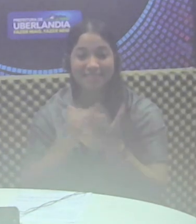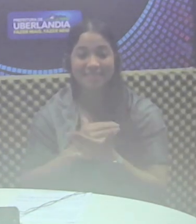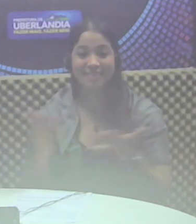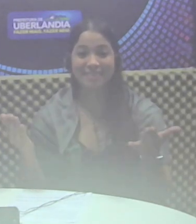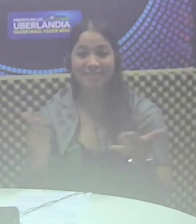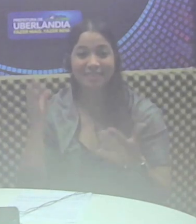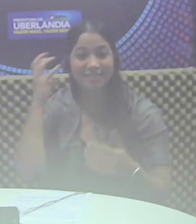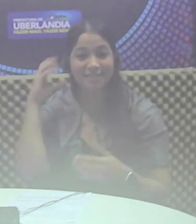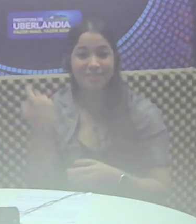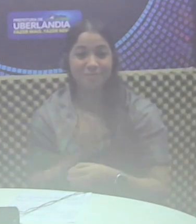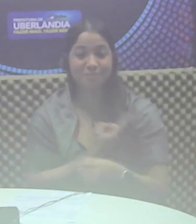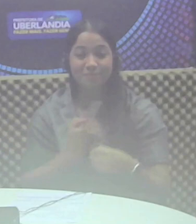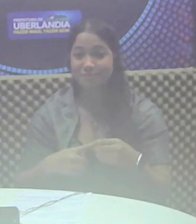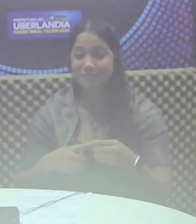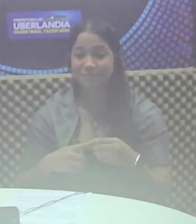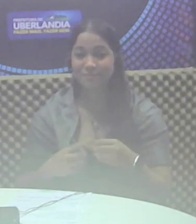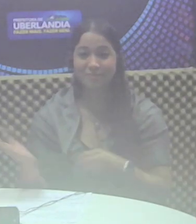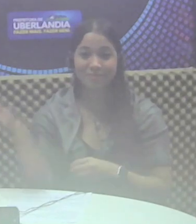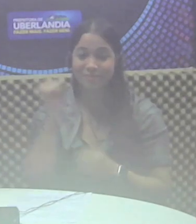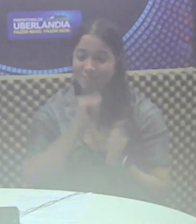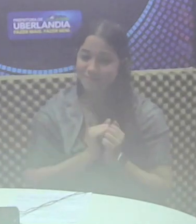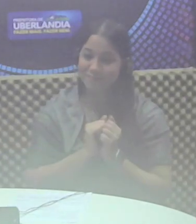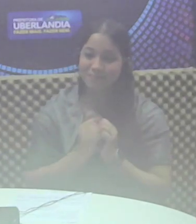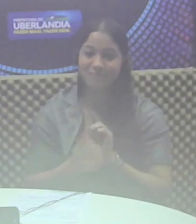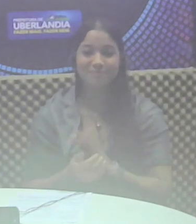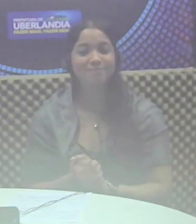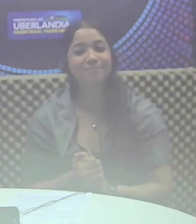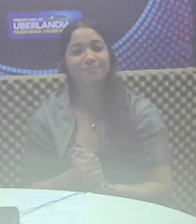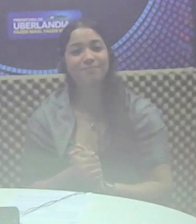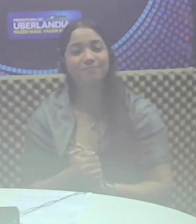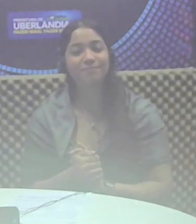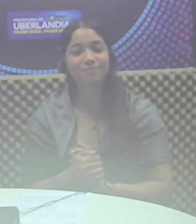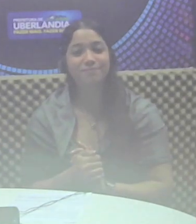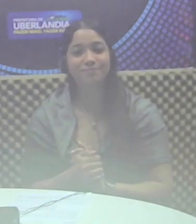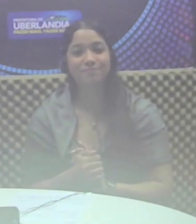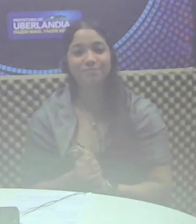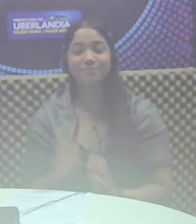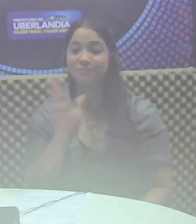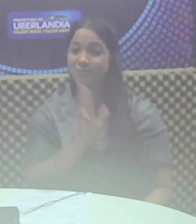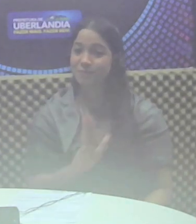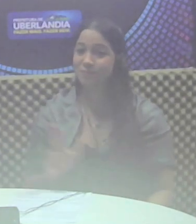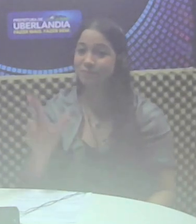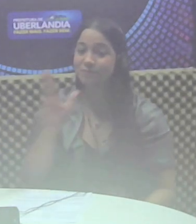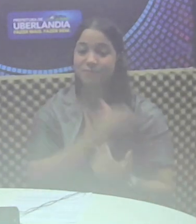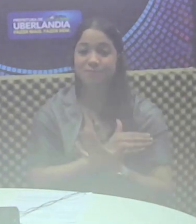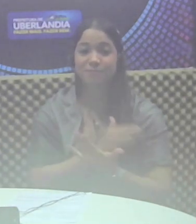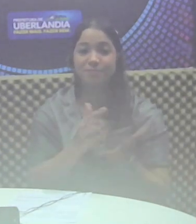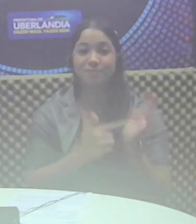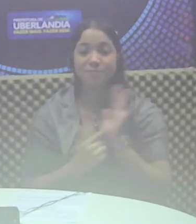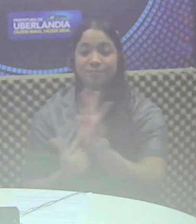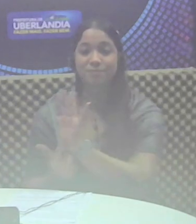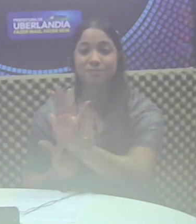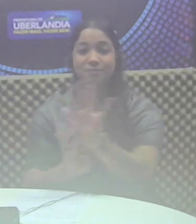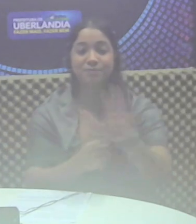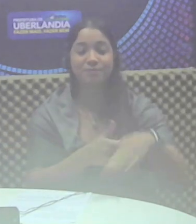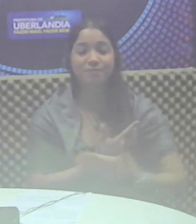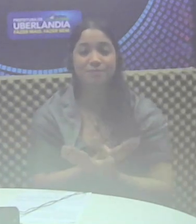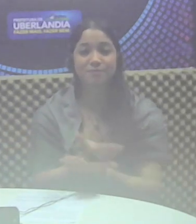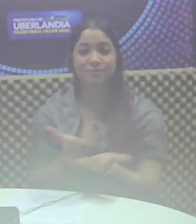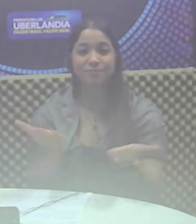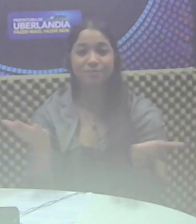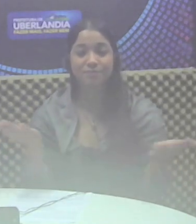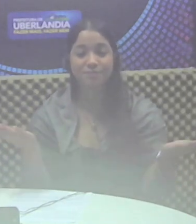partir de agora na Rádio nossa cidade vem com a gente no ar